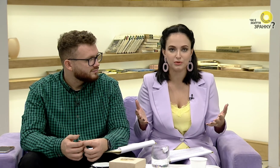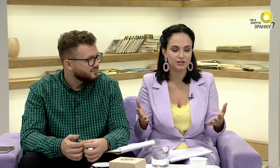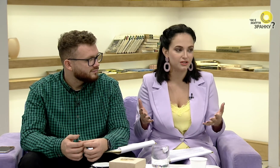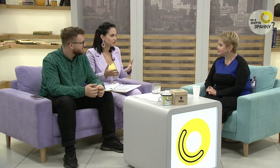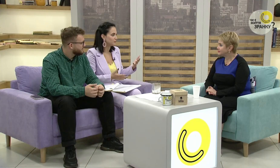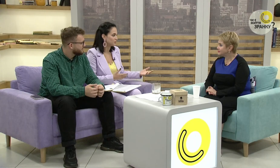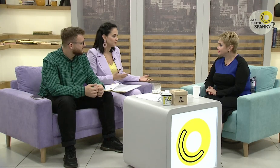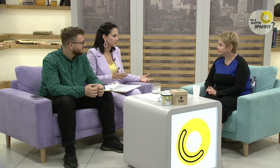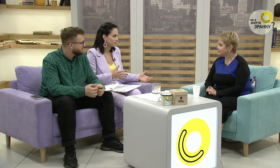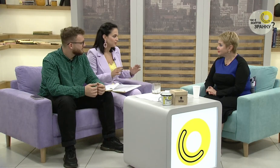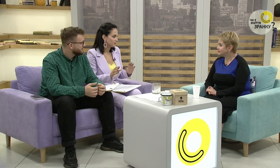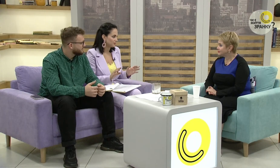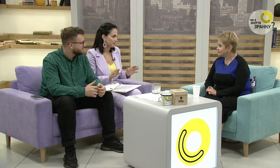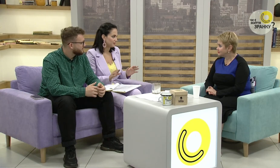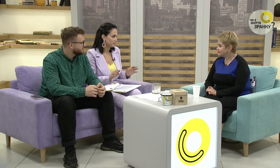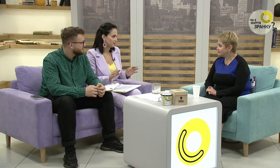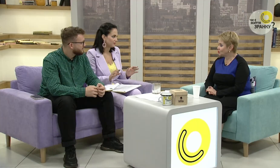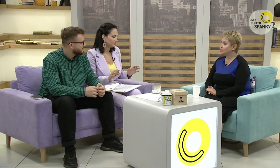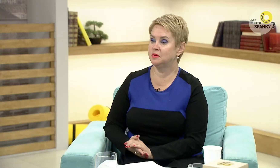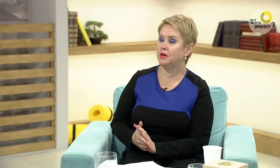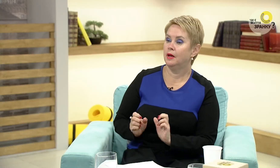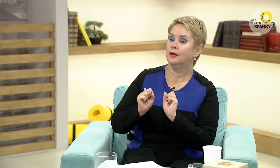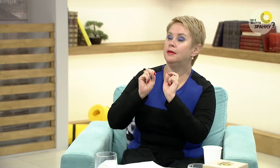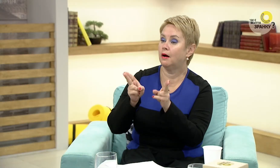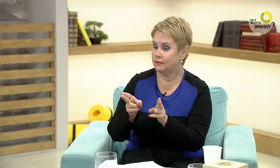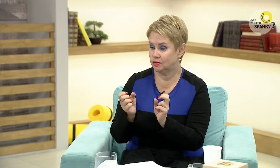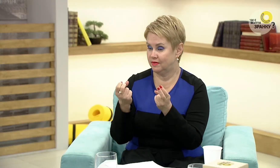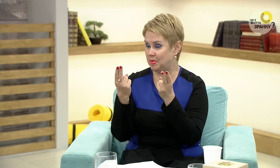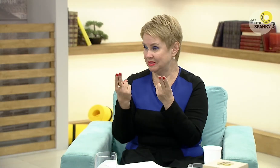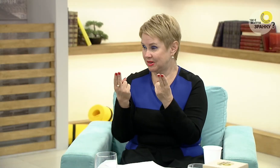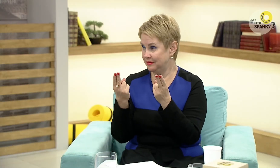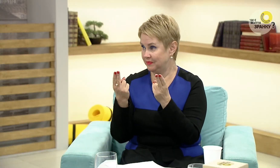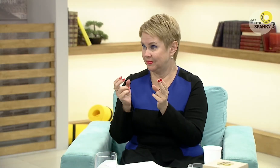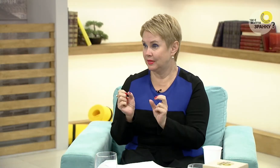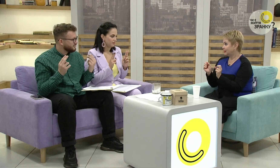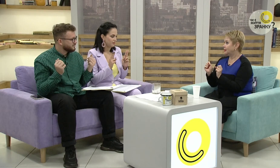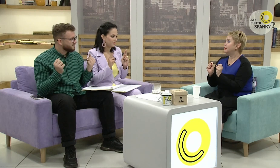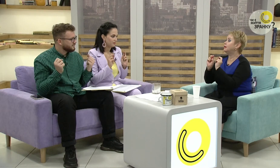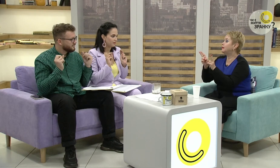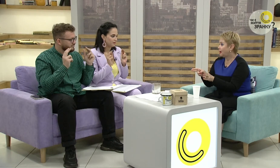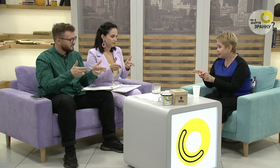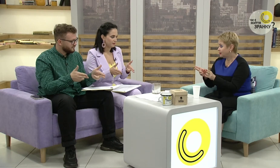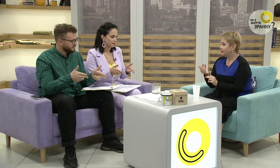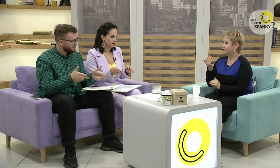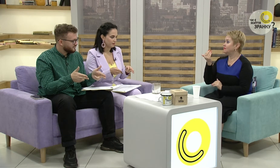допомогти, чим допомогти. Ось таке якесь питання. Допустим, як, от давай пальчика, як